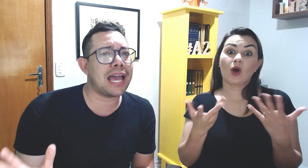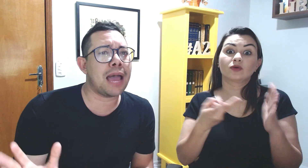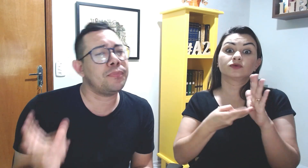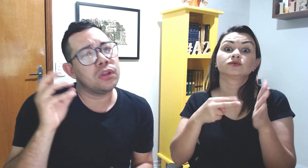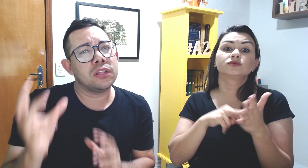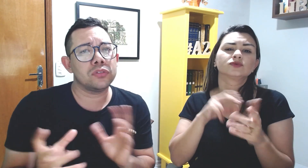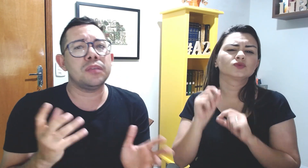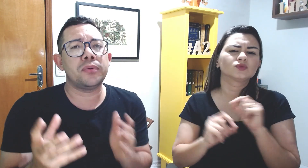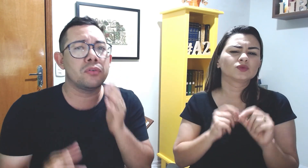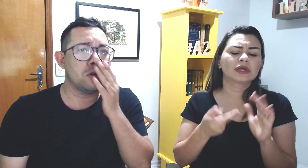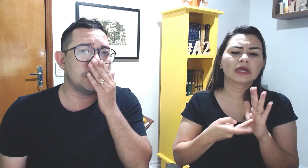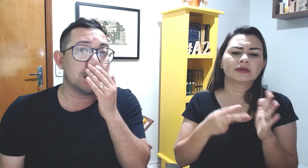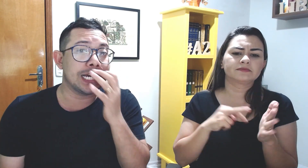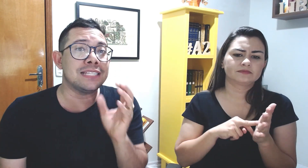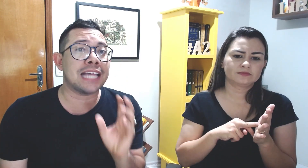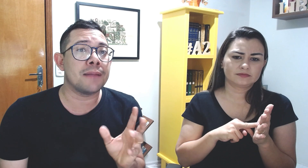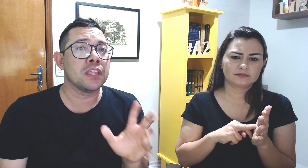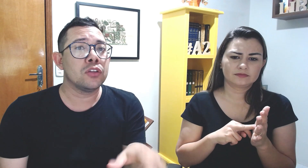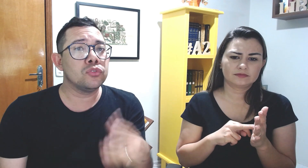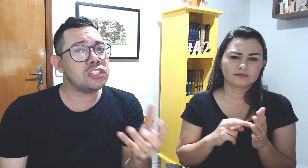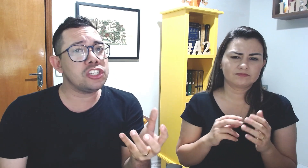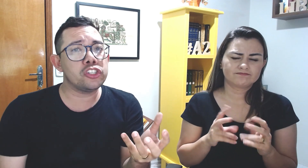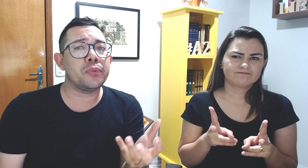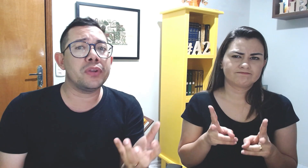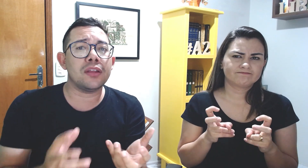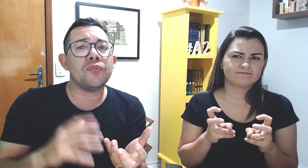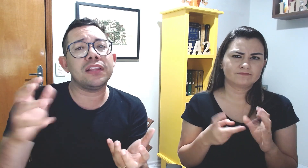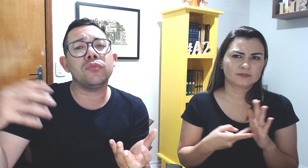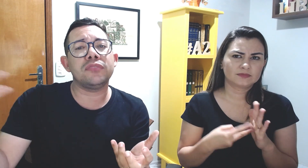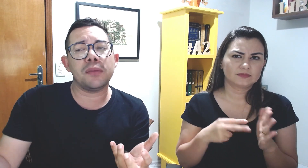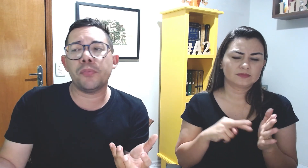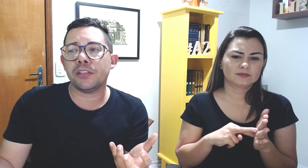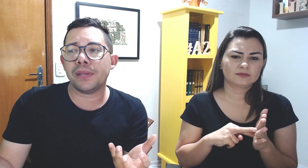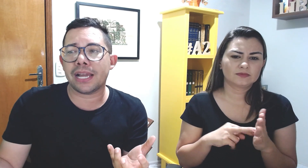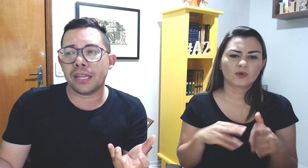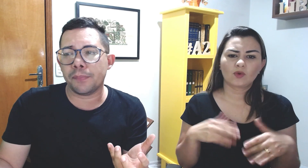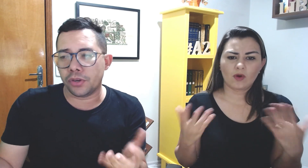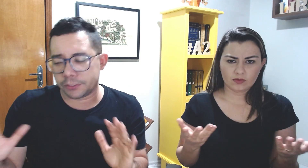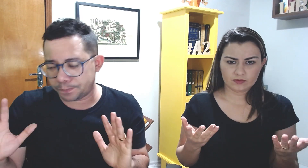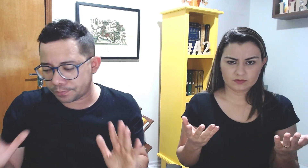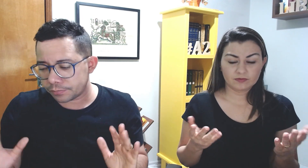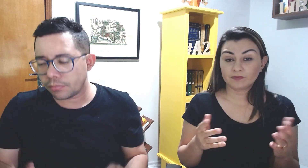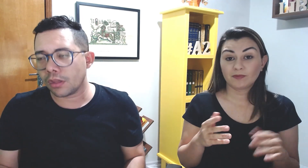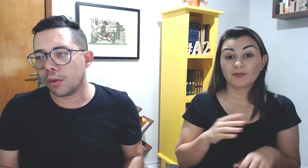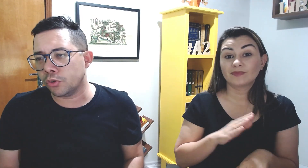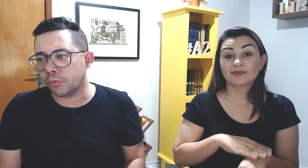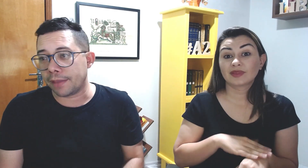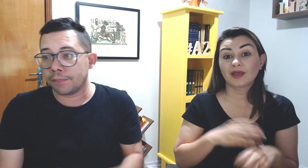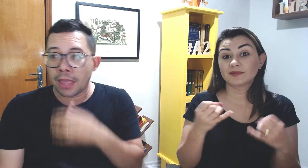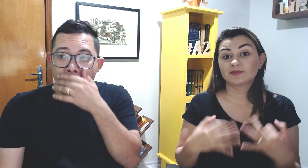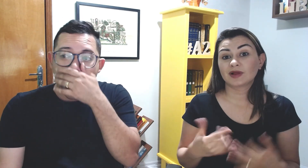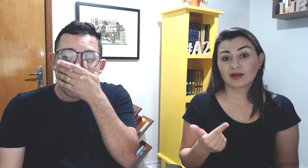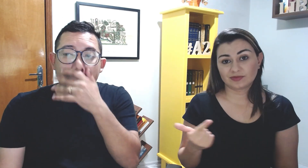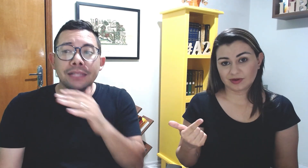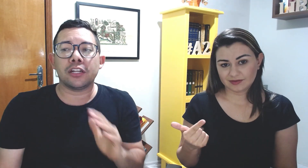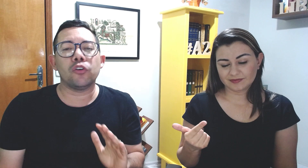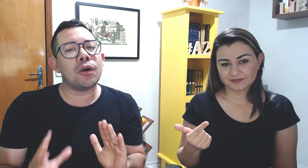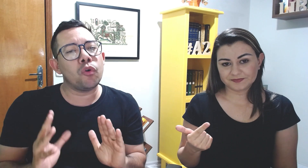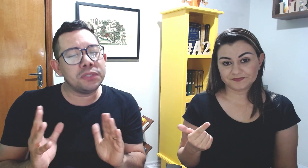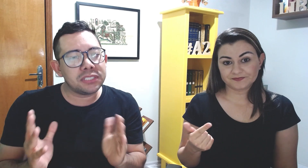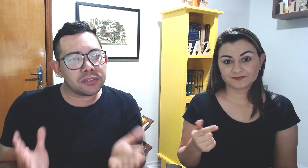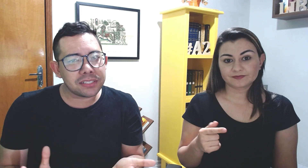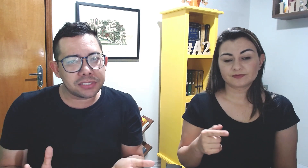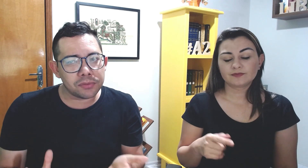vai ler rápido, então você procure se organizar no sentido, porque não vai ter um tempo para explicar depois. Muito bem. Aí entra